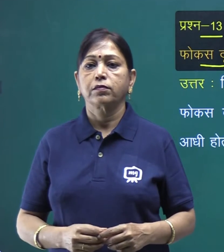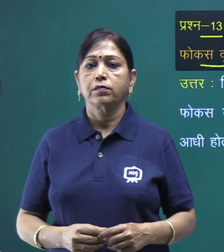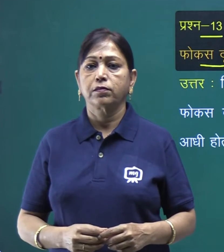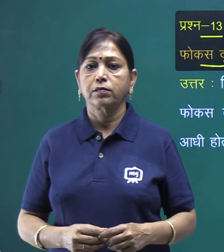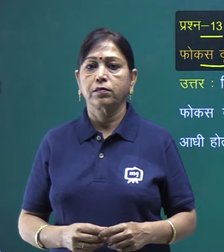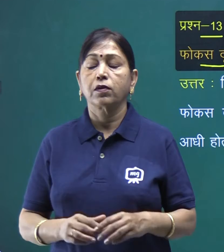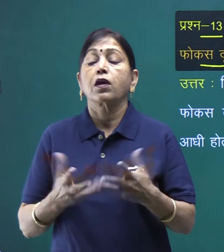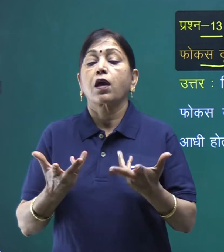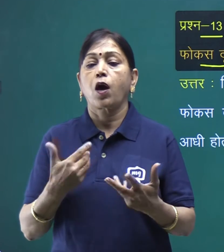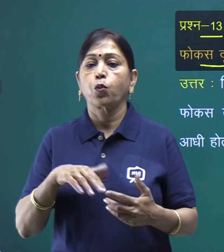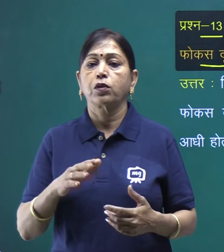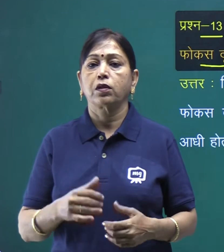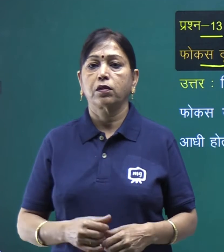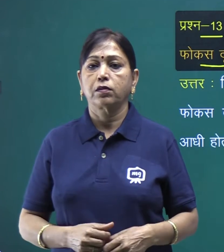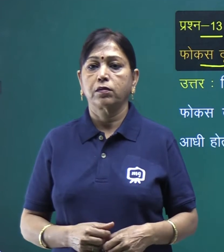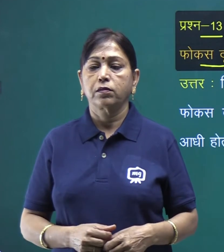क्या होती है?